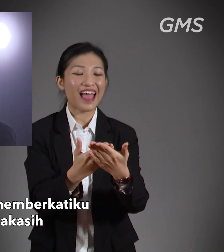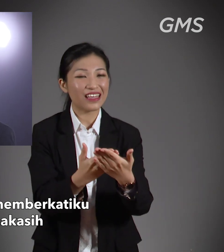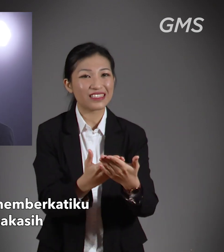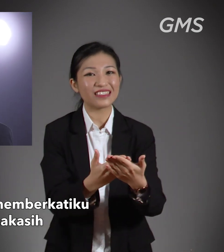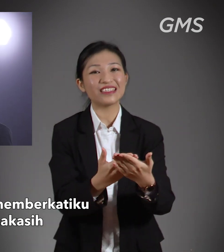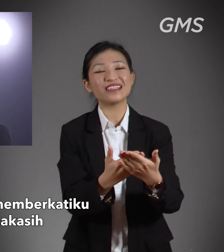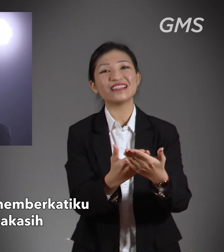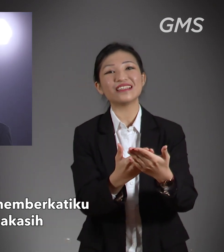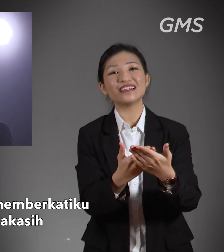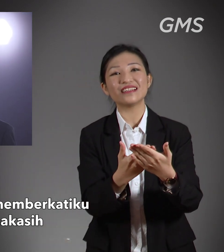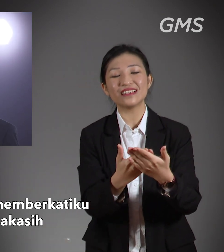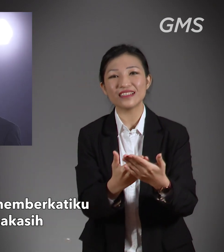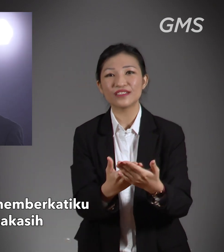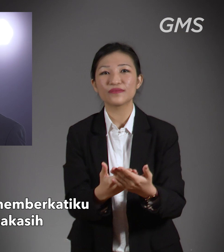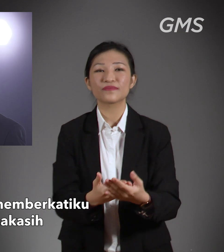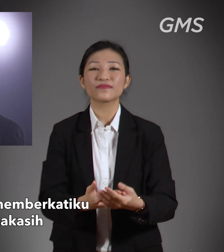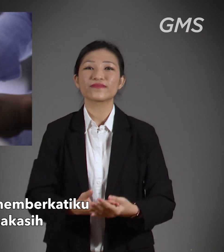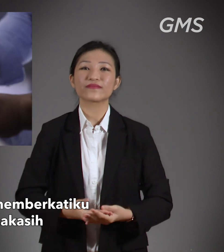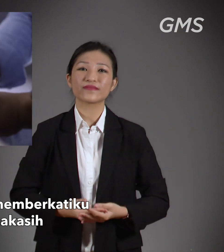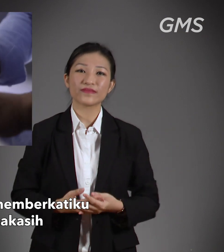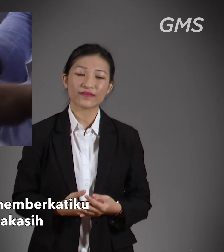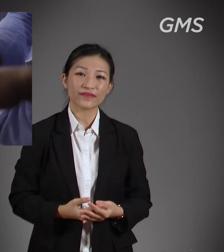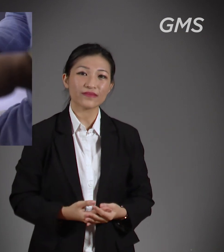Terima kasih.